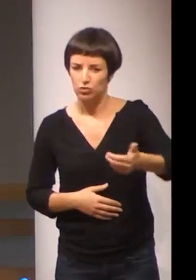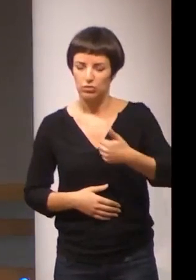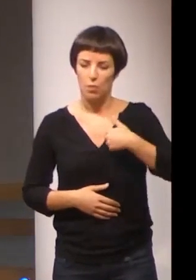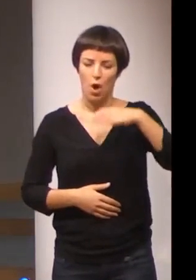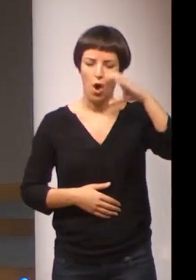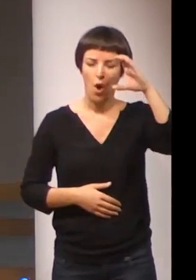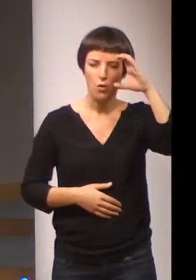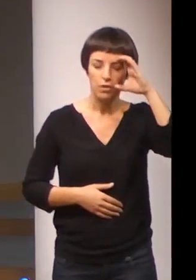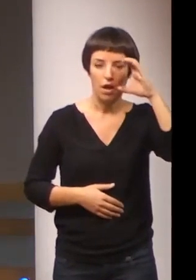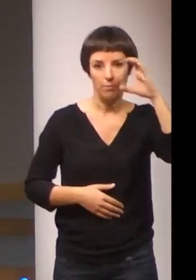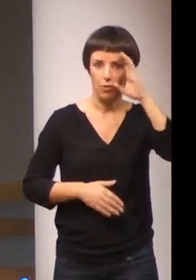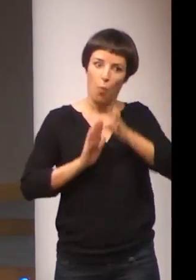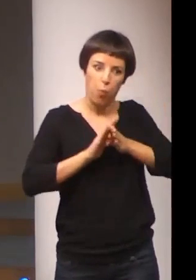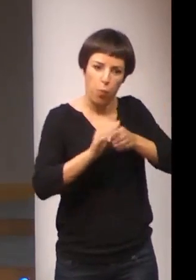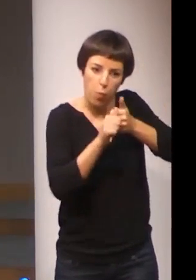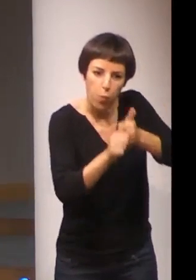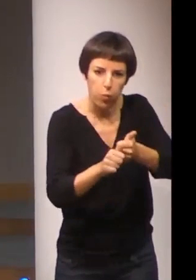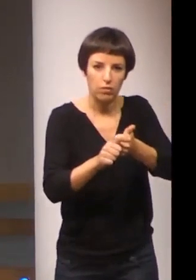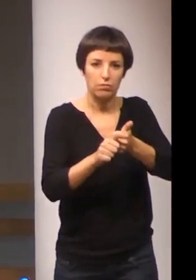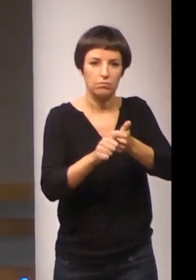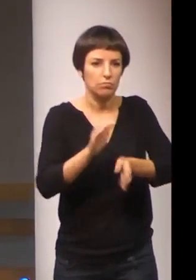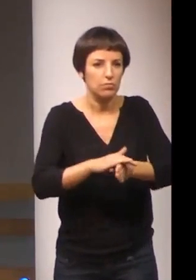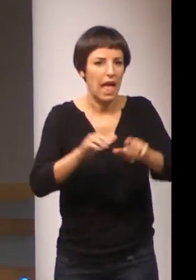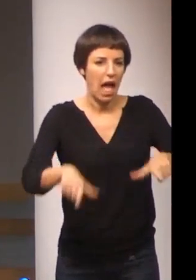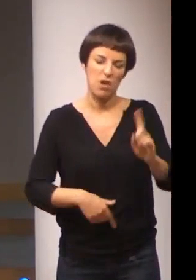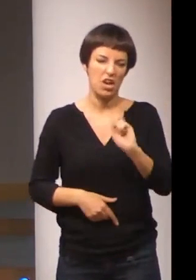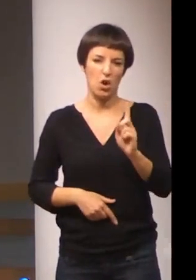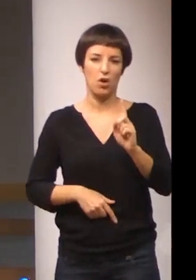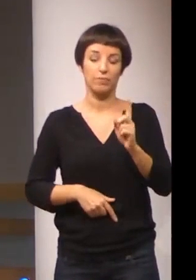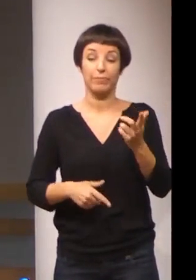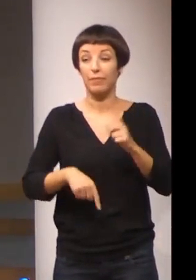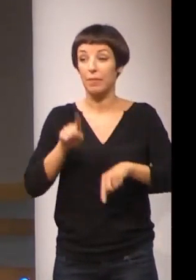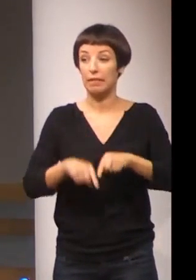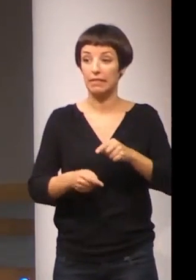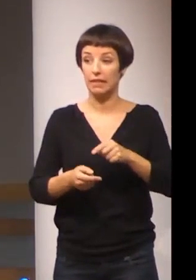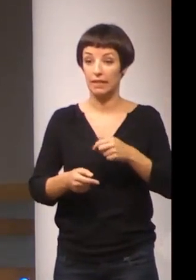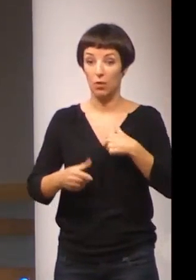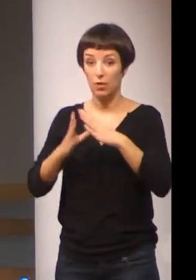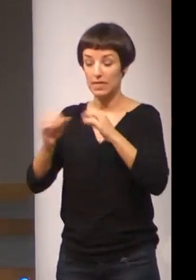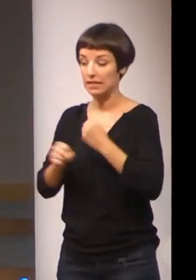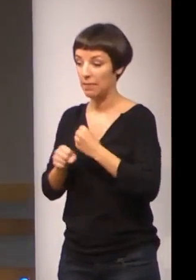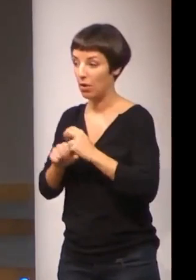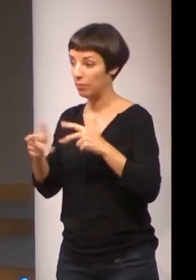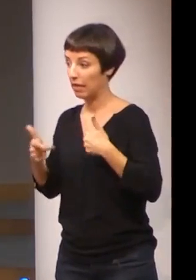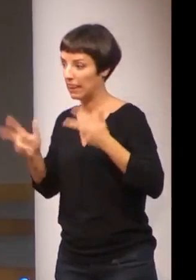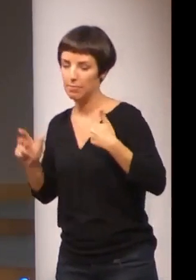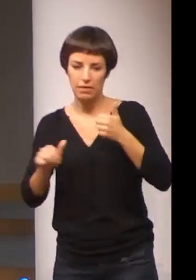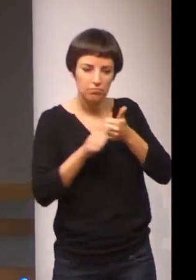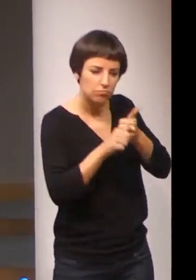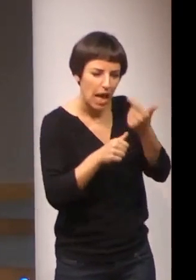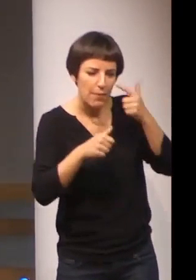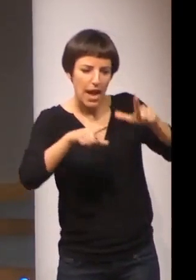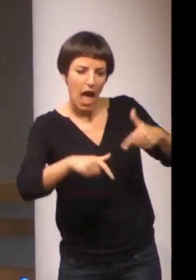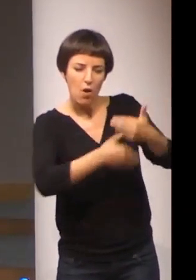bueno, no seguida en el aula, sino intermitente, cuando te lo permiten tus clases de la universidad y las